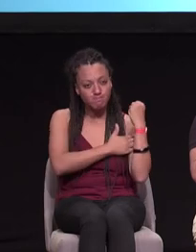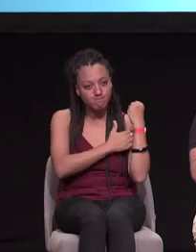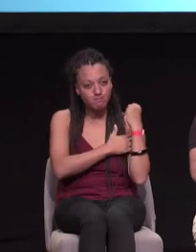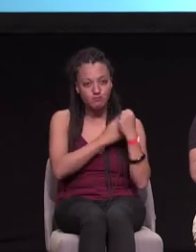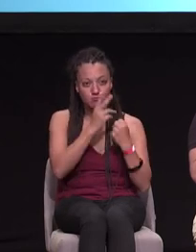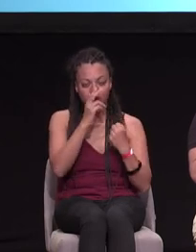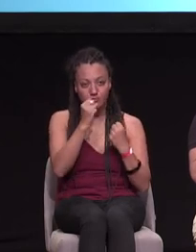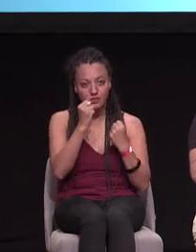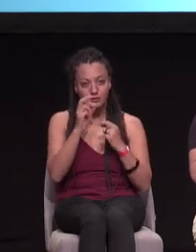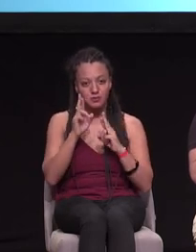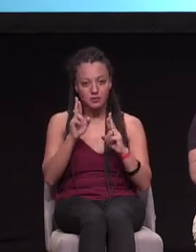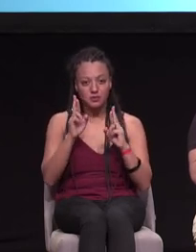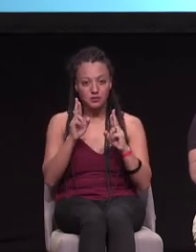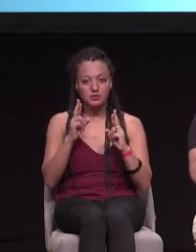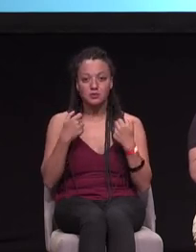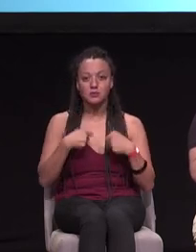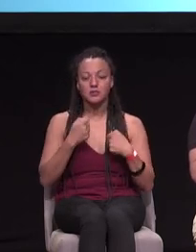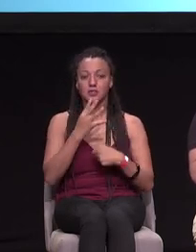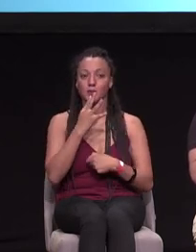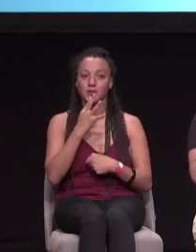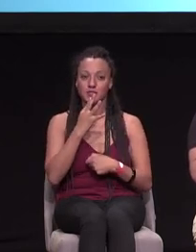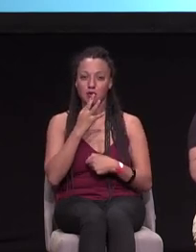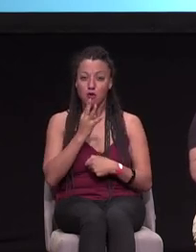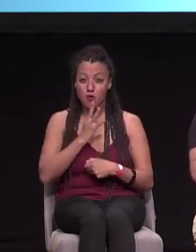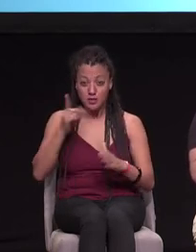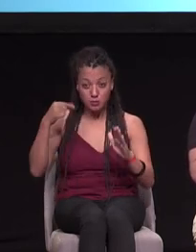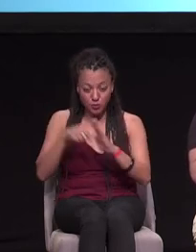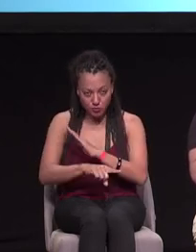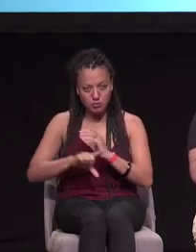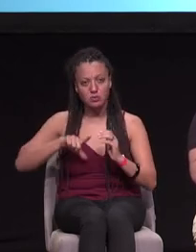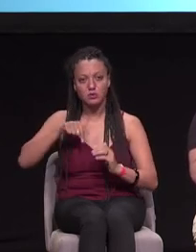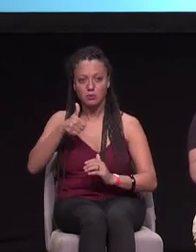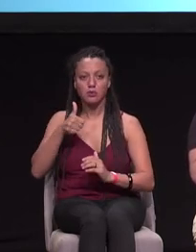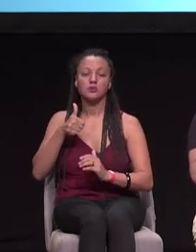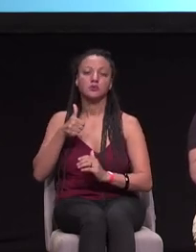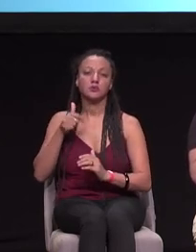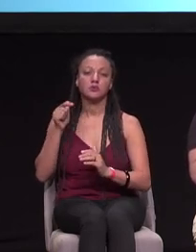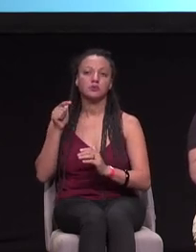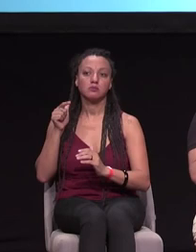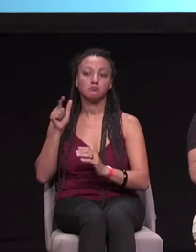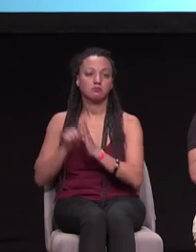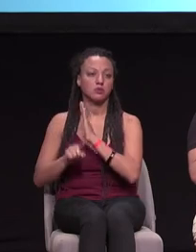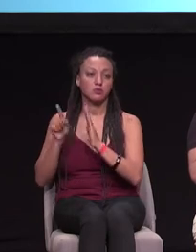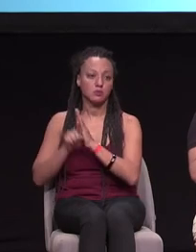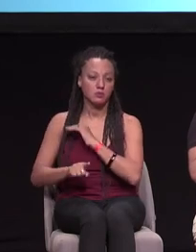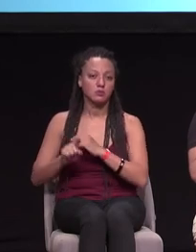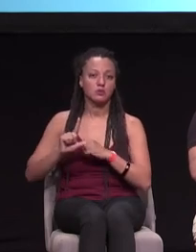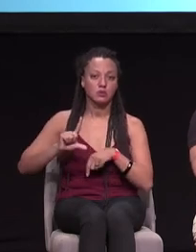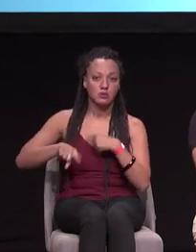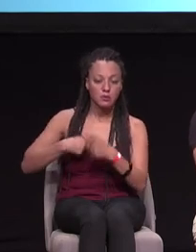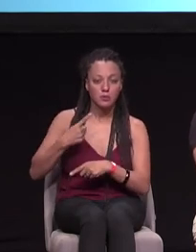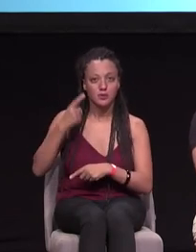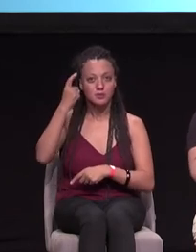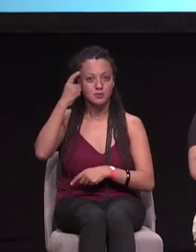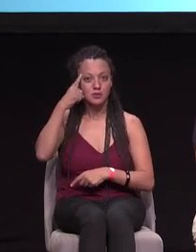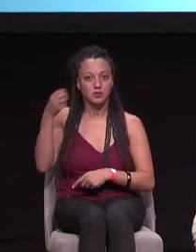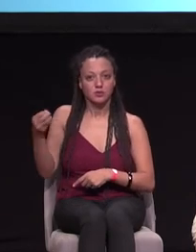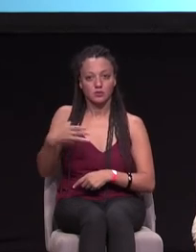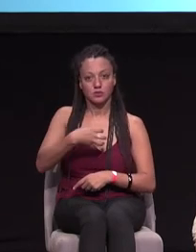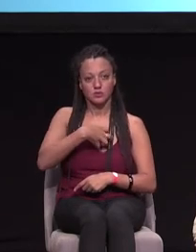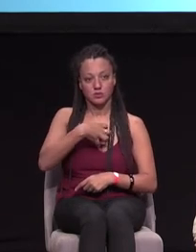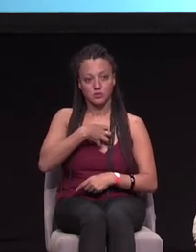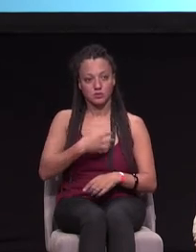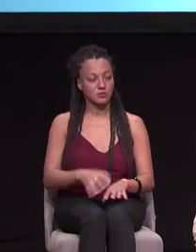preparo quem conhecer para poder questionar e pra poder também é desenhar um novo panorama